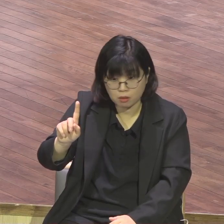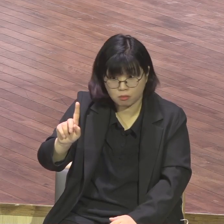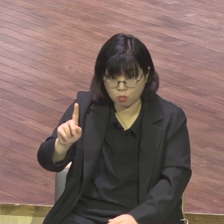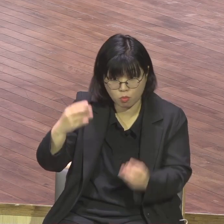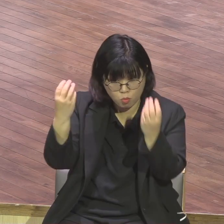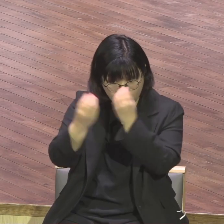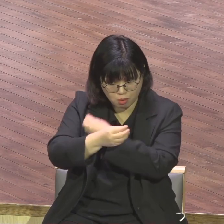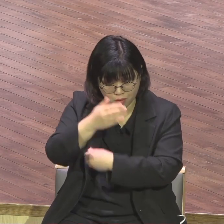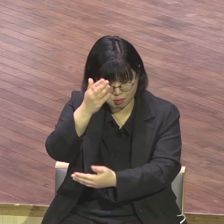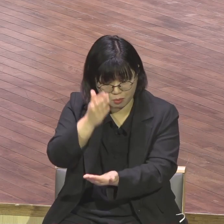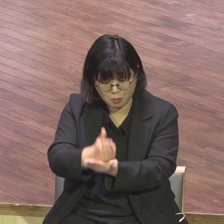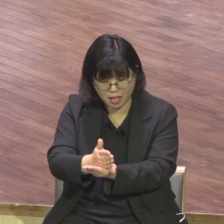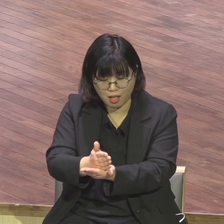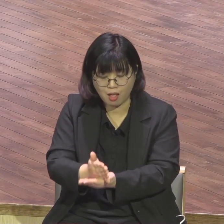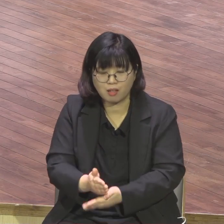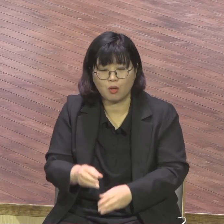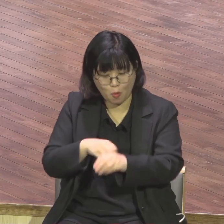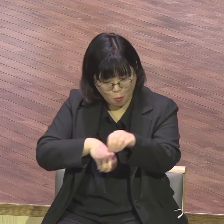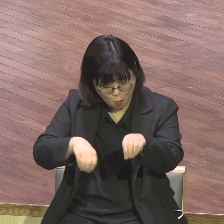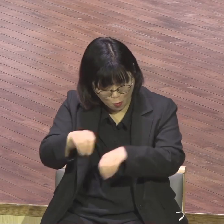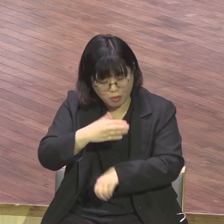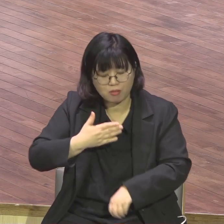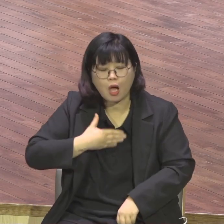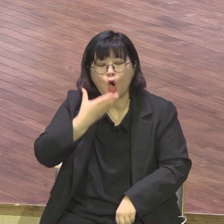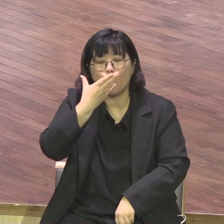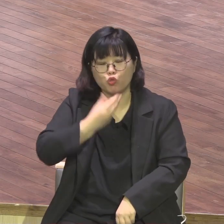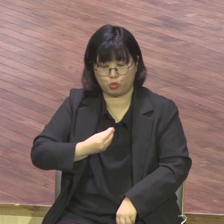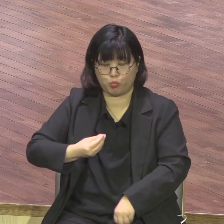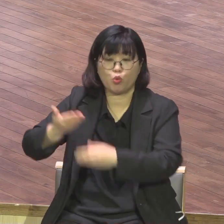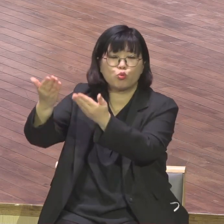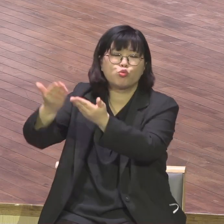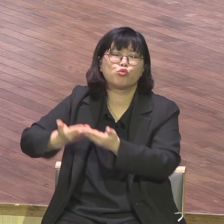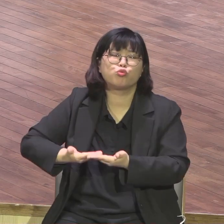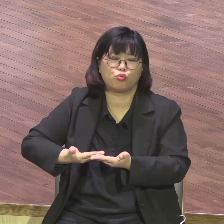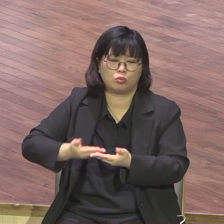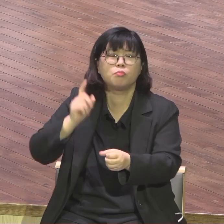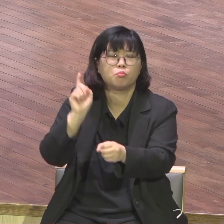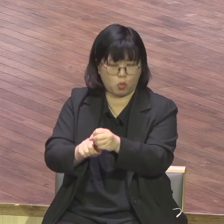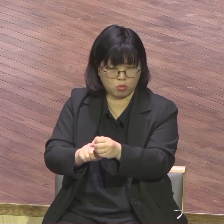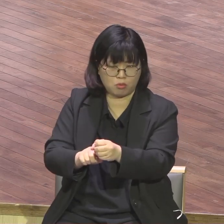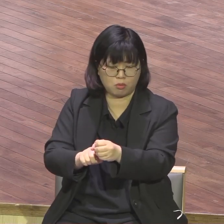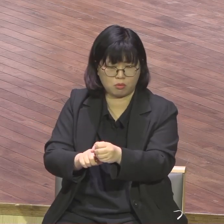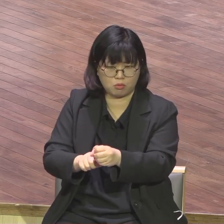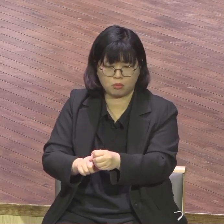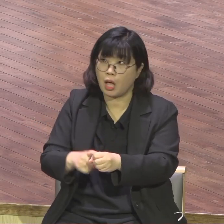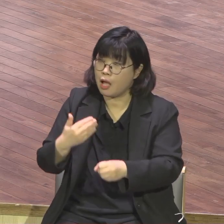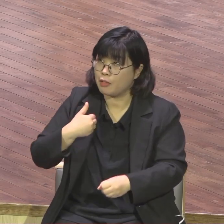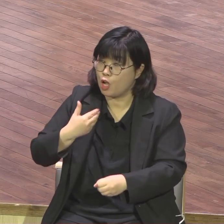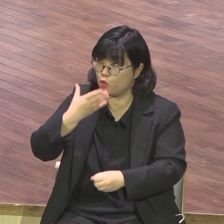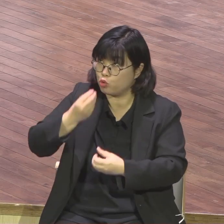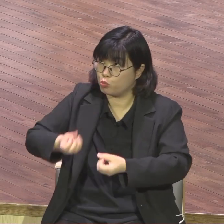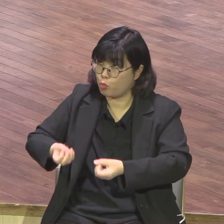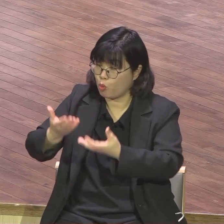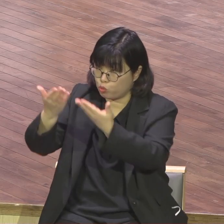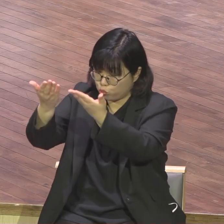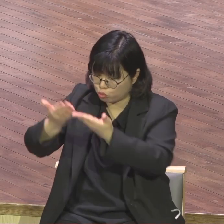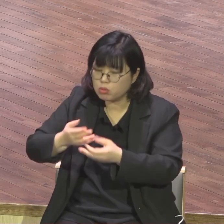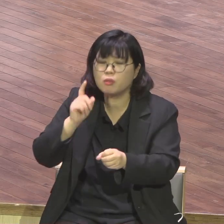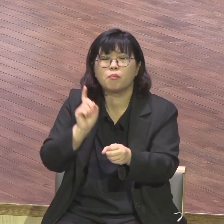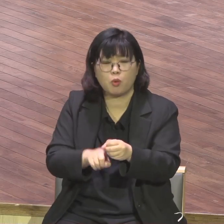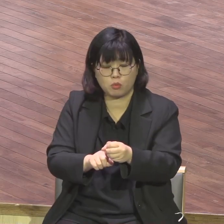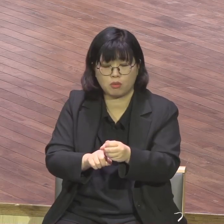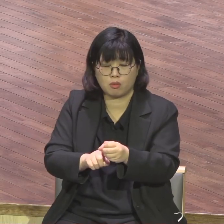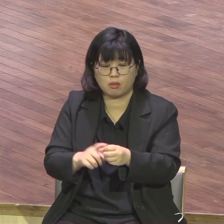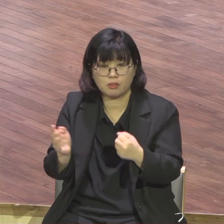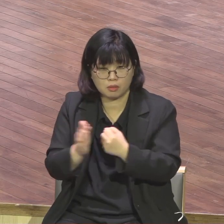바랍니다. 과정이에요. 테스트입니다. 테스트. 교회가 하는데 하나님의 이름으로 하는데 그것도 그게 무슨 거기 실패가 있어? 그게 무슨